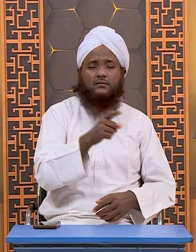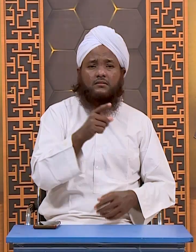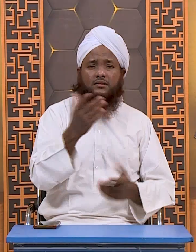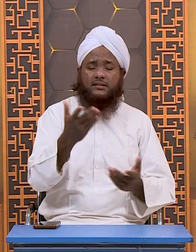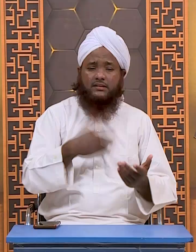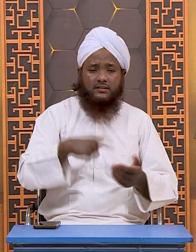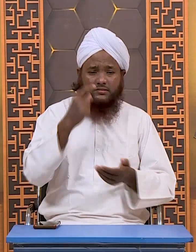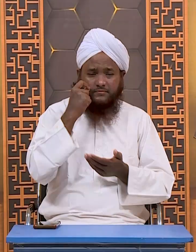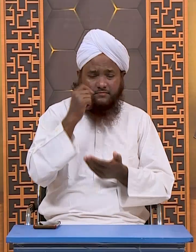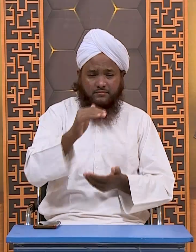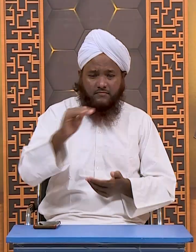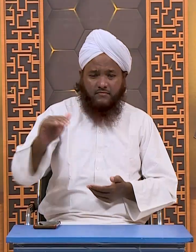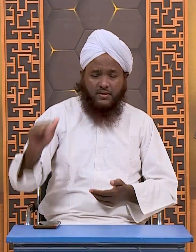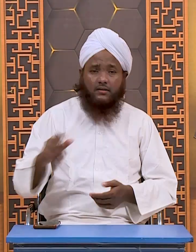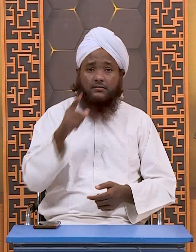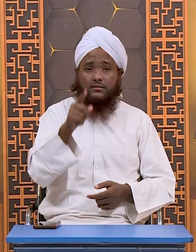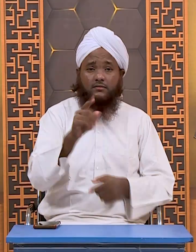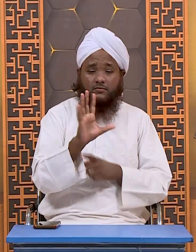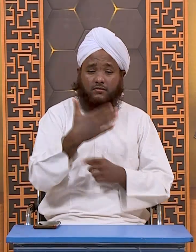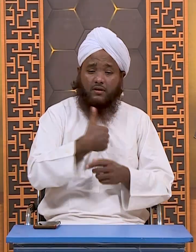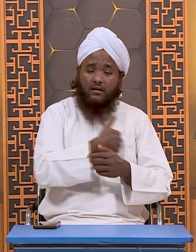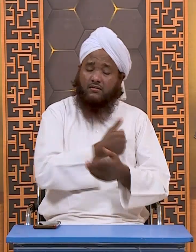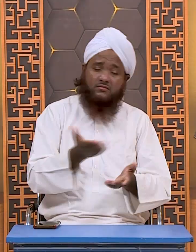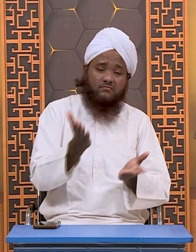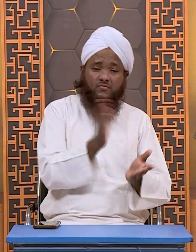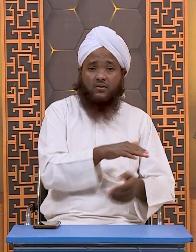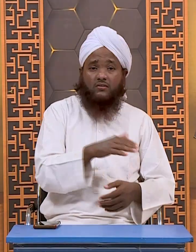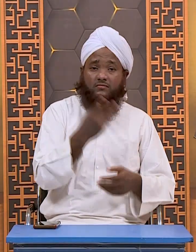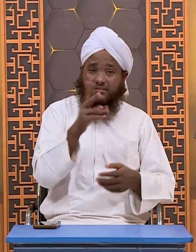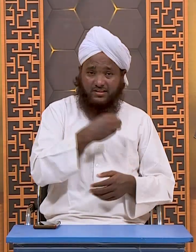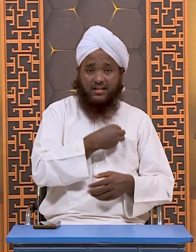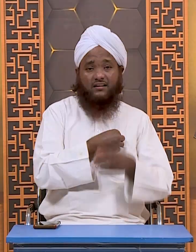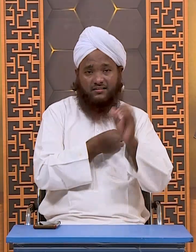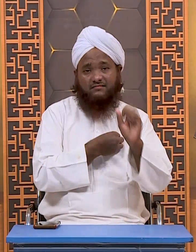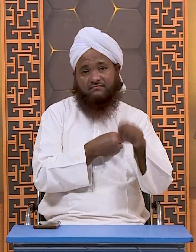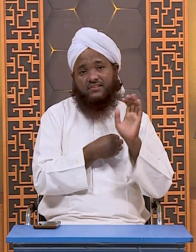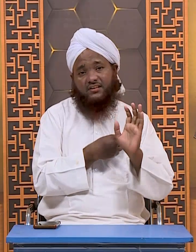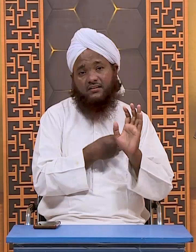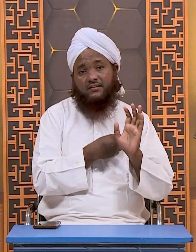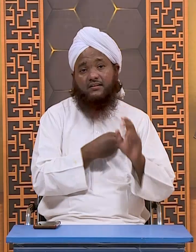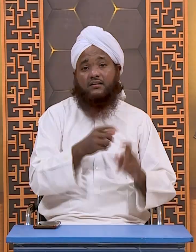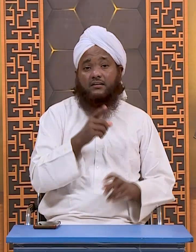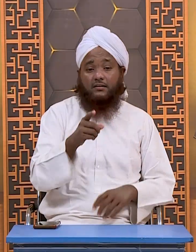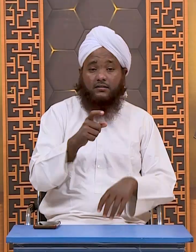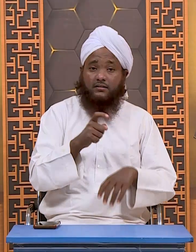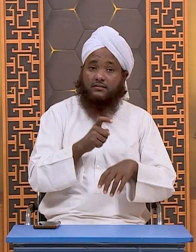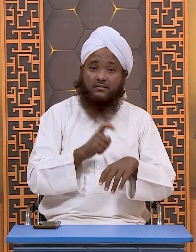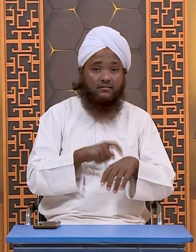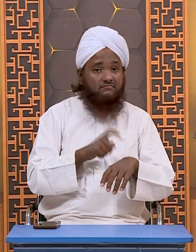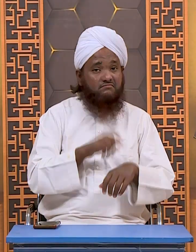ٹکڑا دنیا سے چلا جائے، یقیناً بہت بڑا صدمہ ہے۔ لیکن پیارے اسلامی بھائیو، یہی وہ مقام ہے جہاں پر ہم صبر